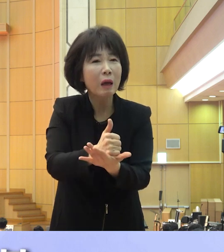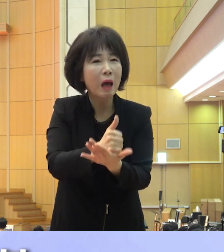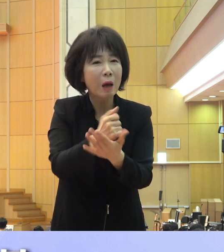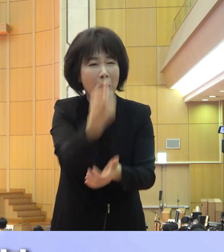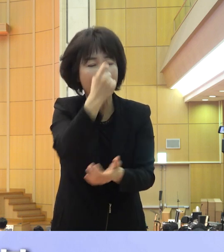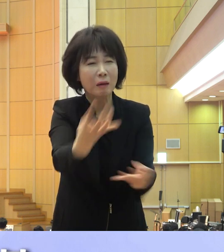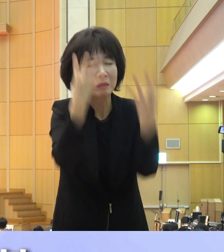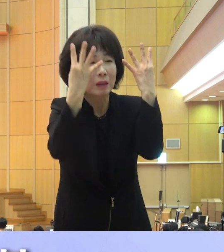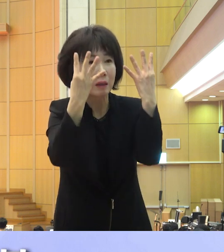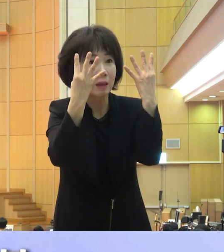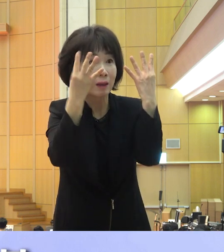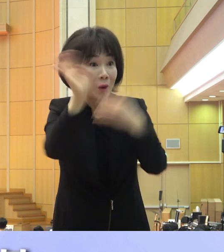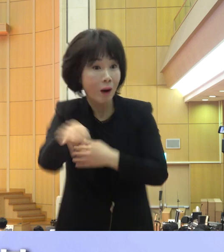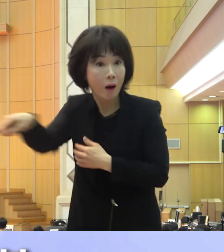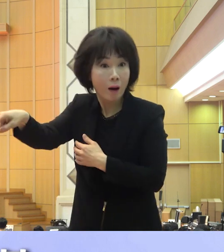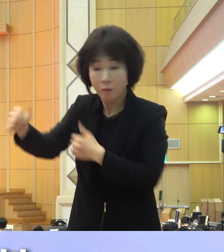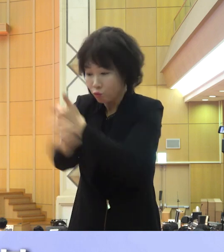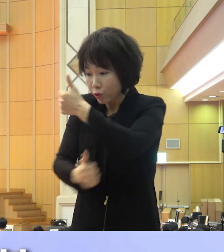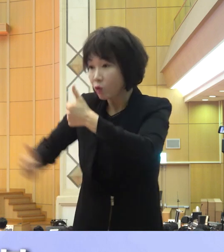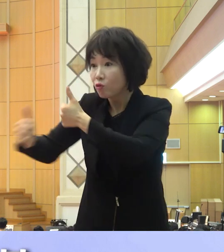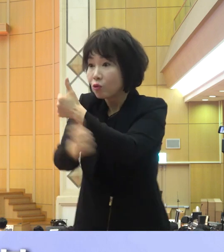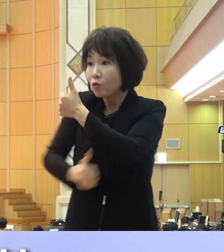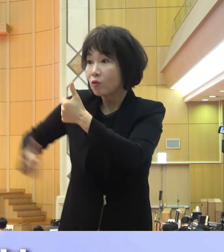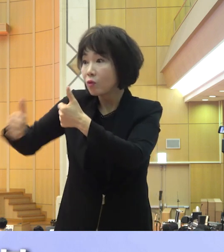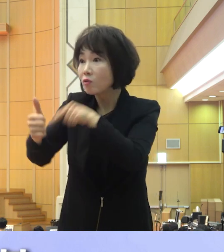구속되기도 하지만 국회의원들은